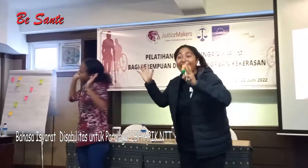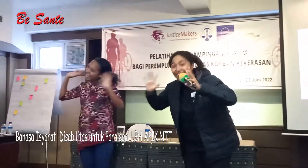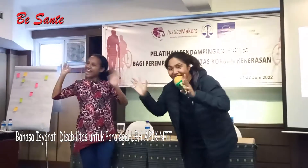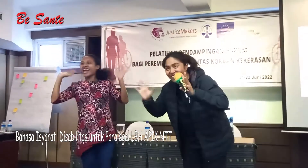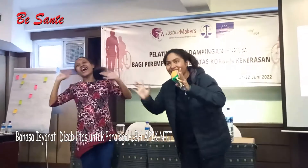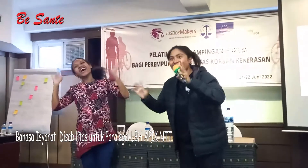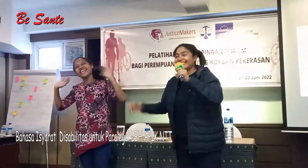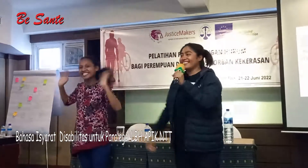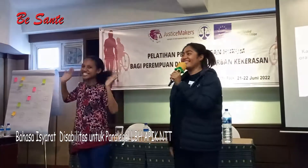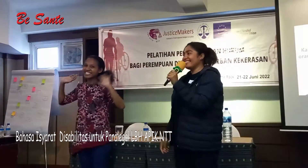Halo. Halo, begitu.